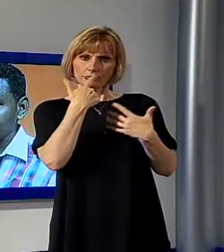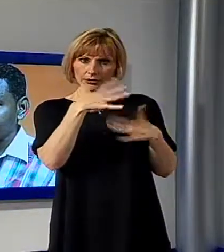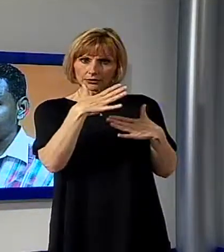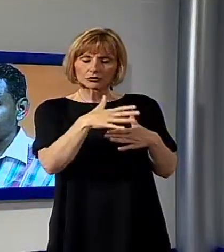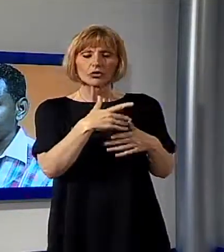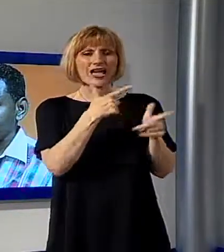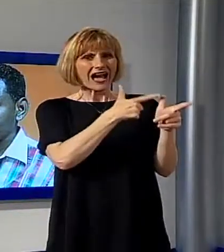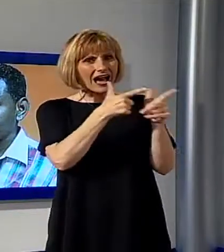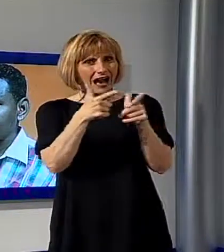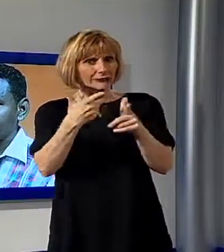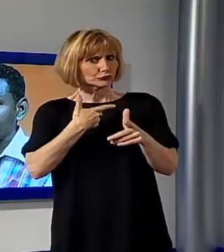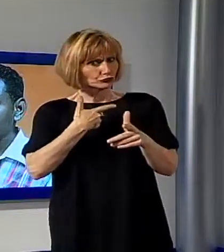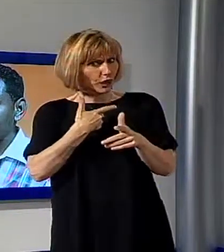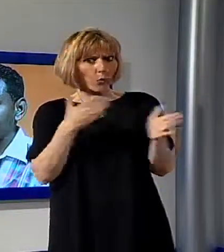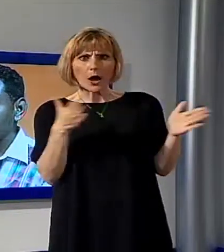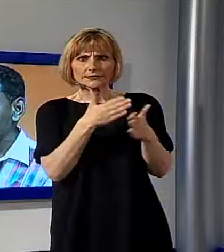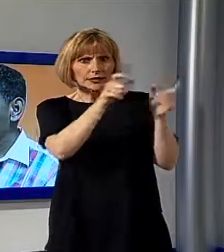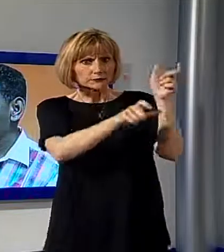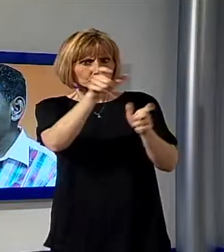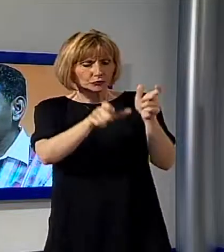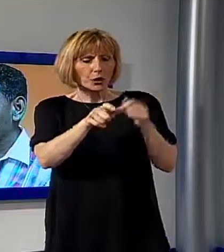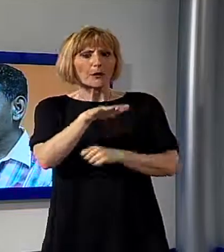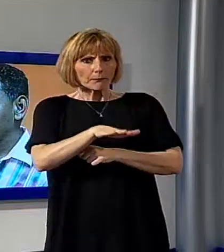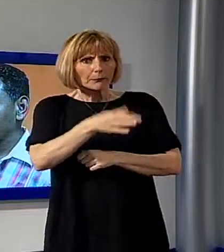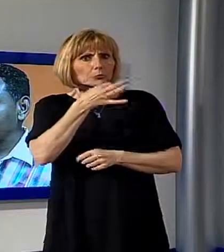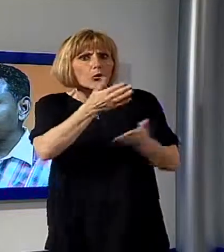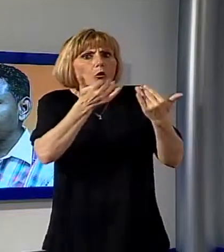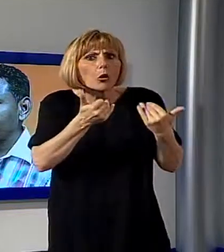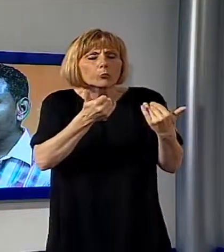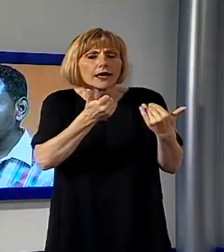ovunque, e puoi comprare, anche un bambino può acquisire un'arma senza